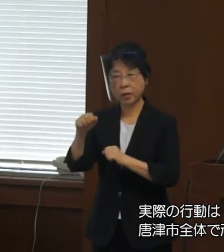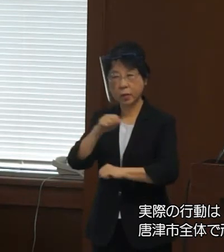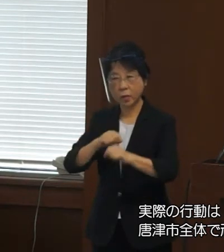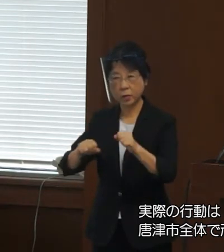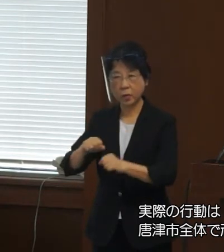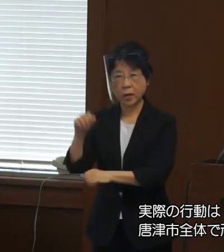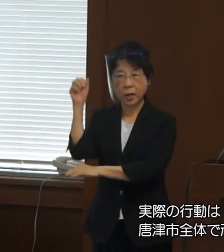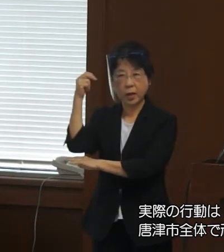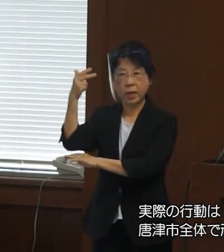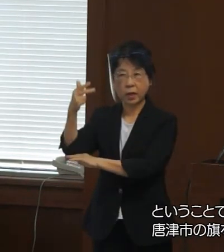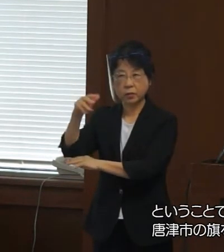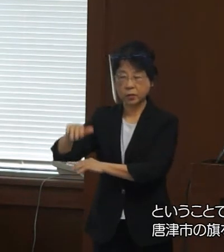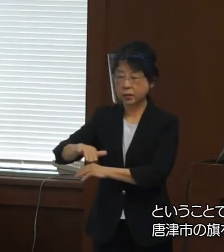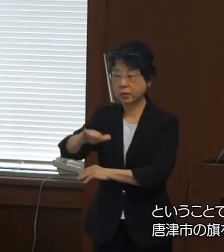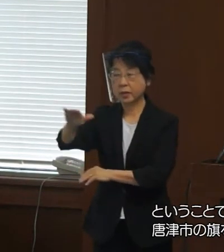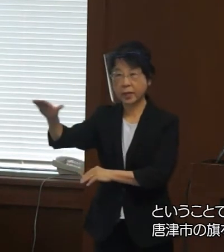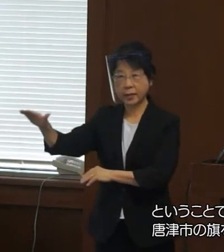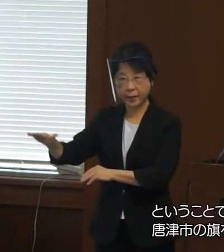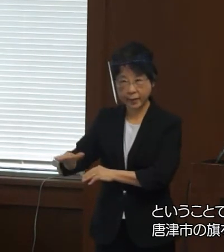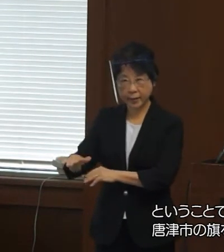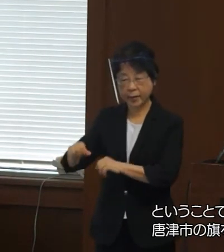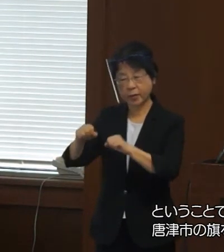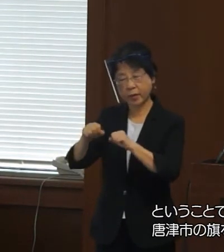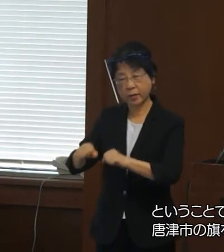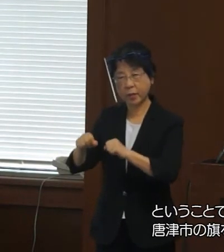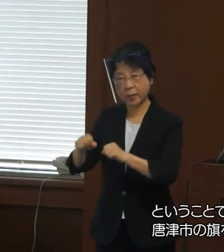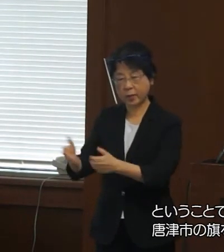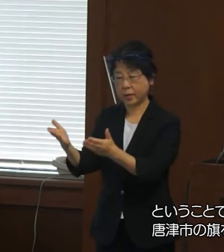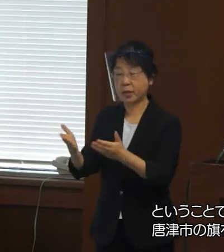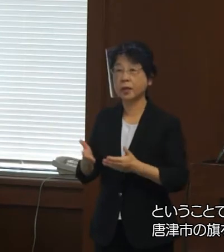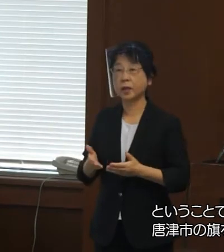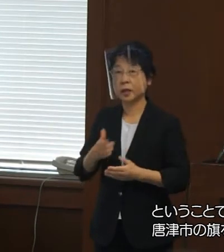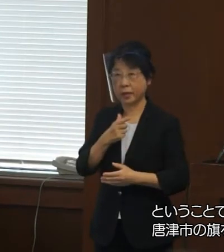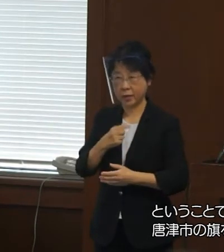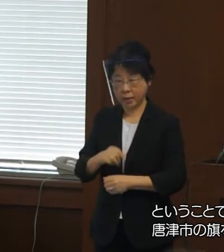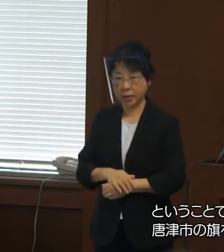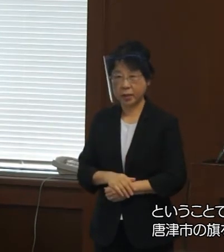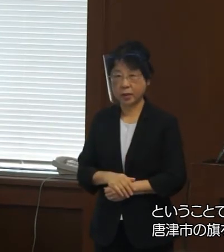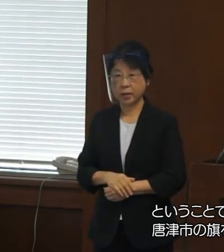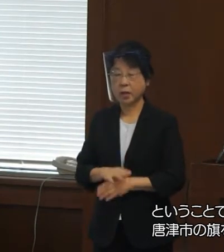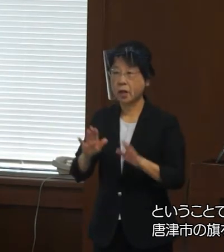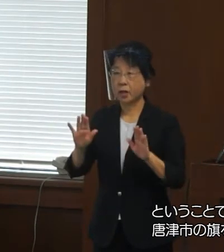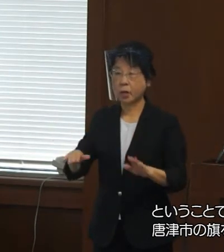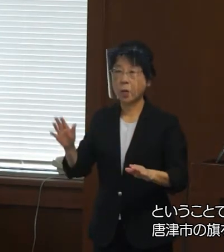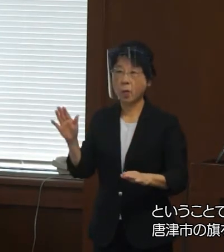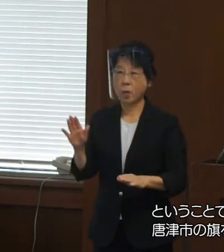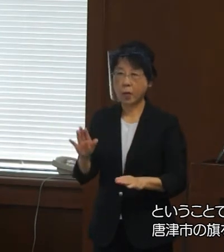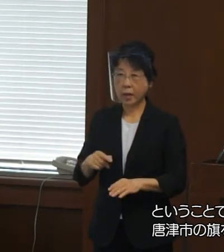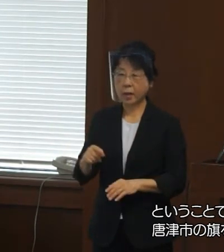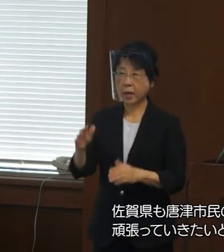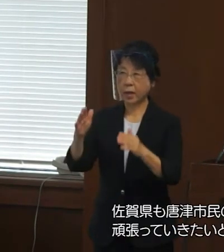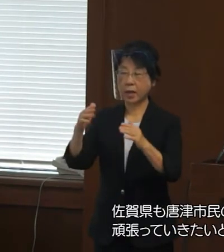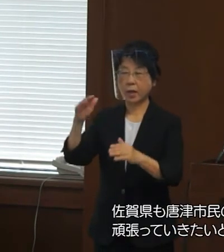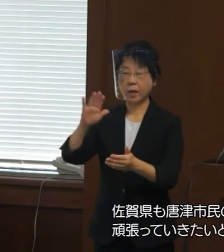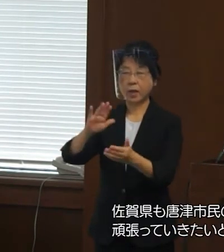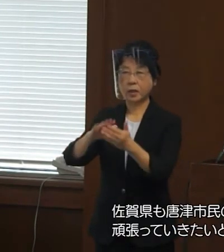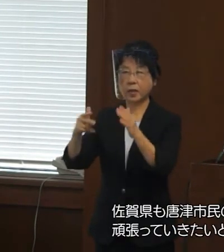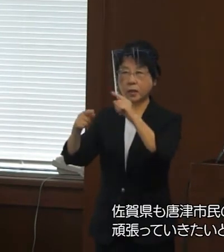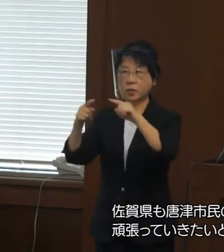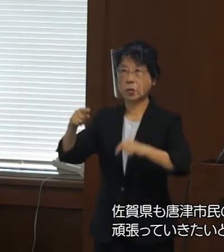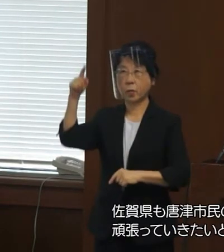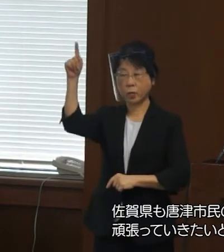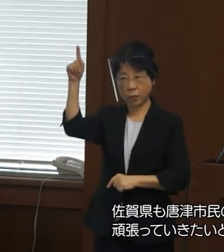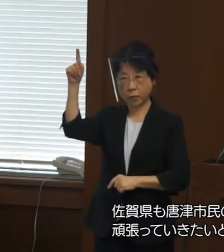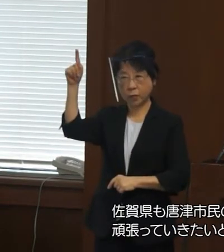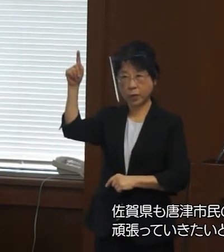いて、ということで我々も今日から唐津市の市の旗を県庁に掲げて佐賀県も一緒にな